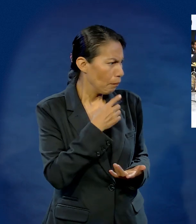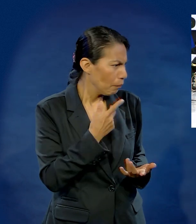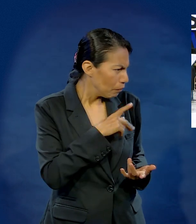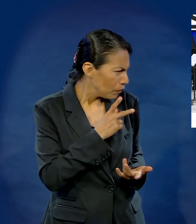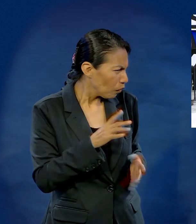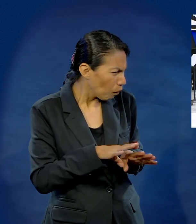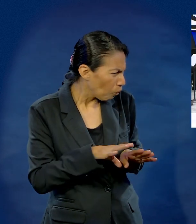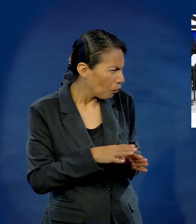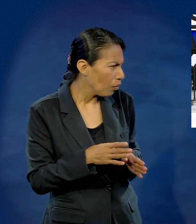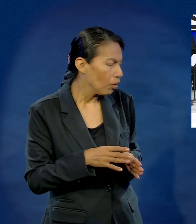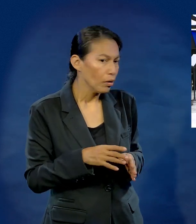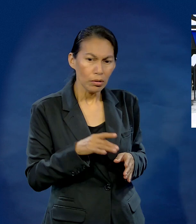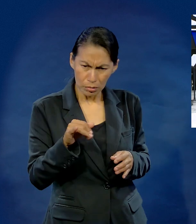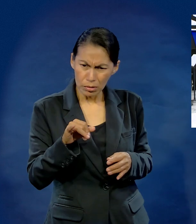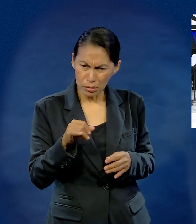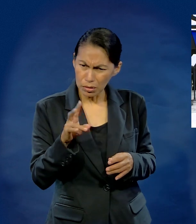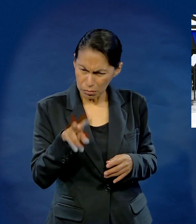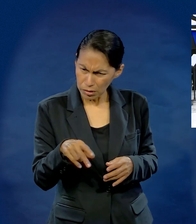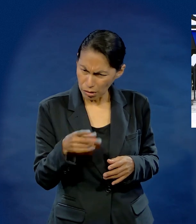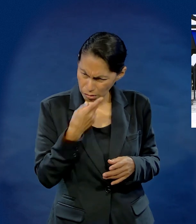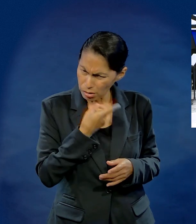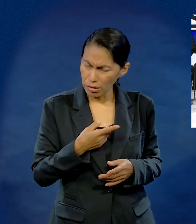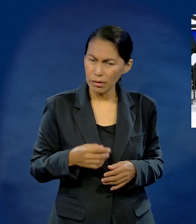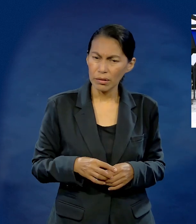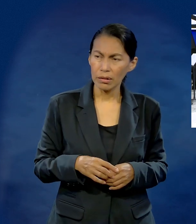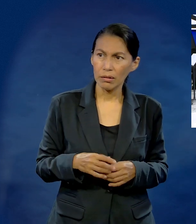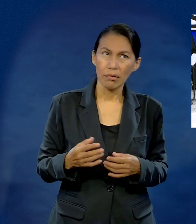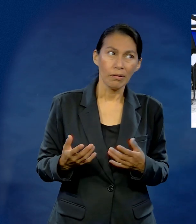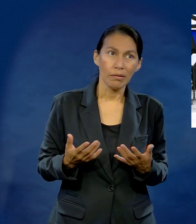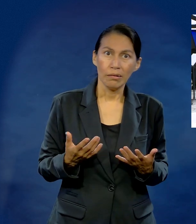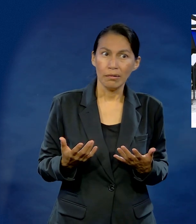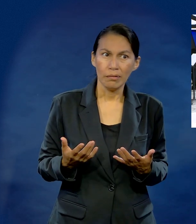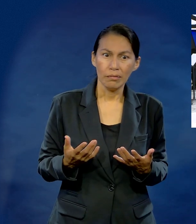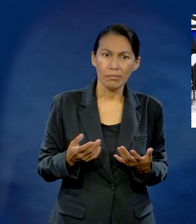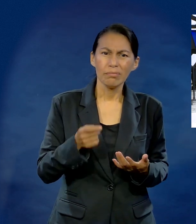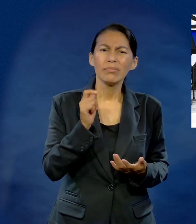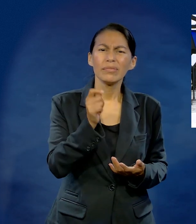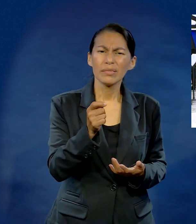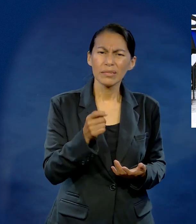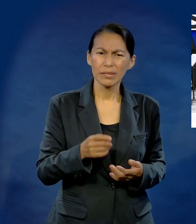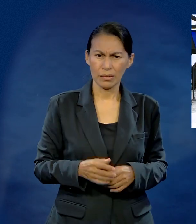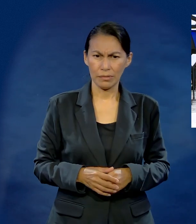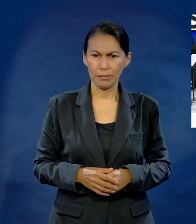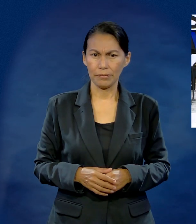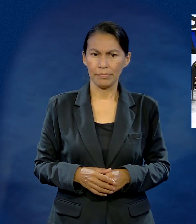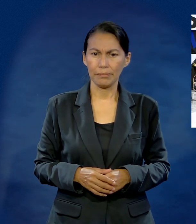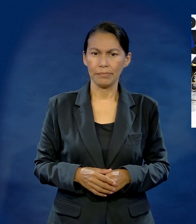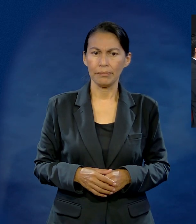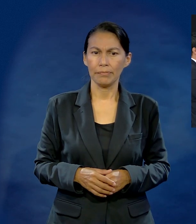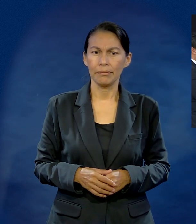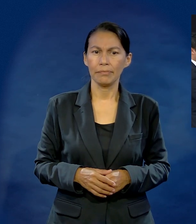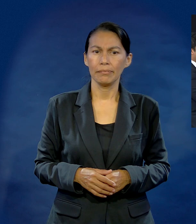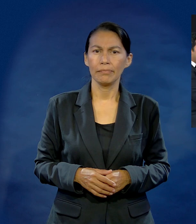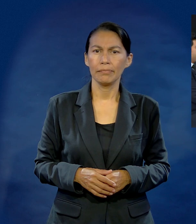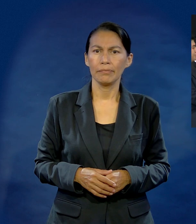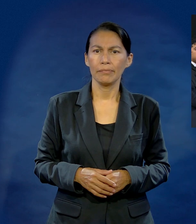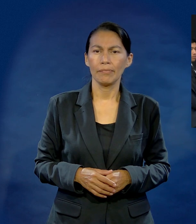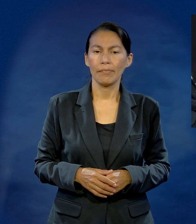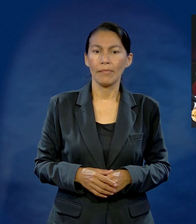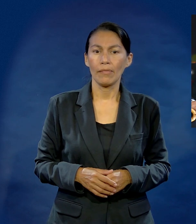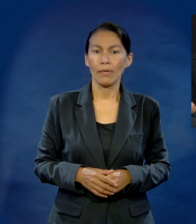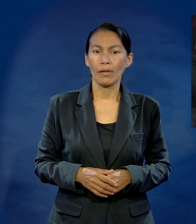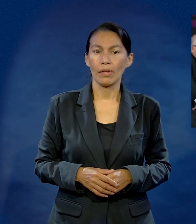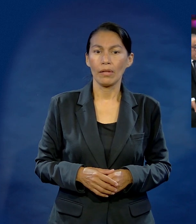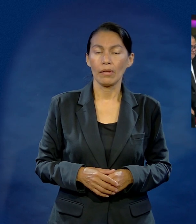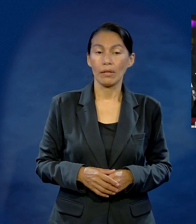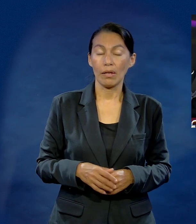La primera vez en Egipto, Dios interviene y saca del problema a Abraham. Y Abraham sigue su camino y se vuelve a